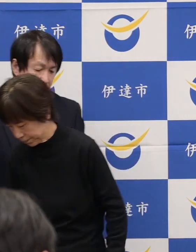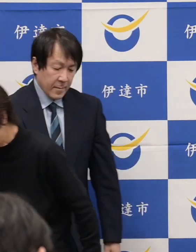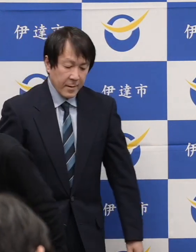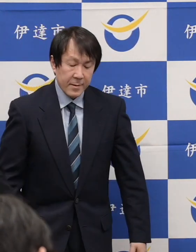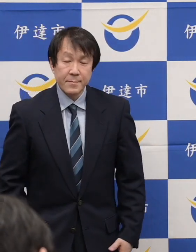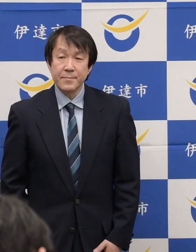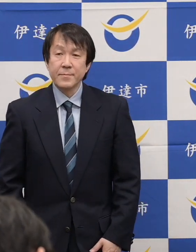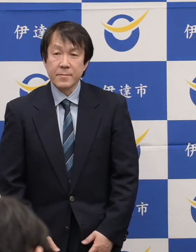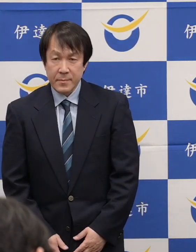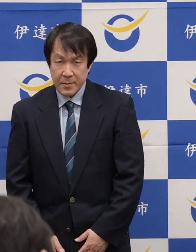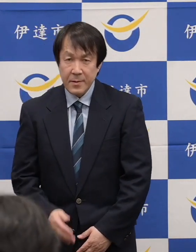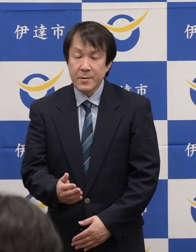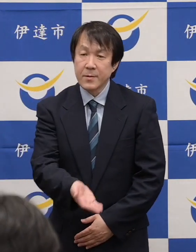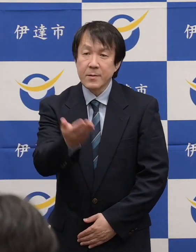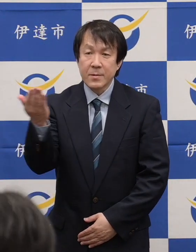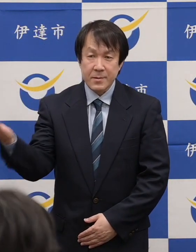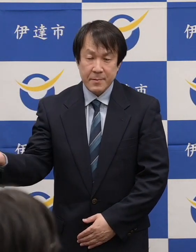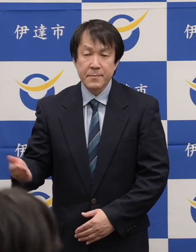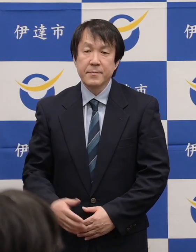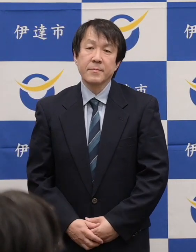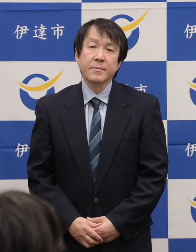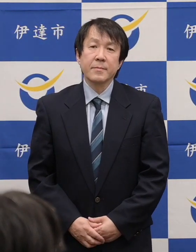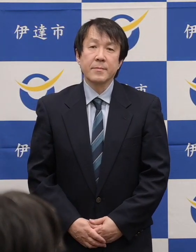それでは続きましてですね、